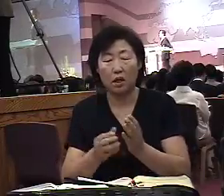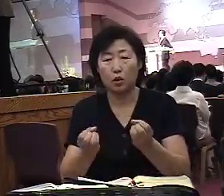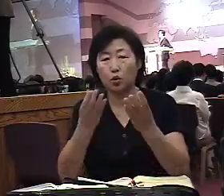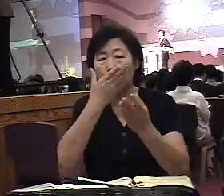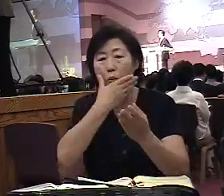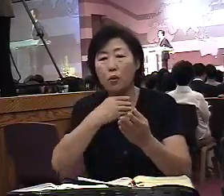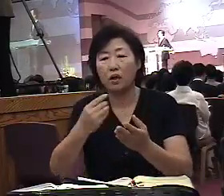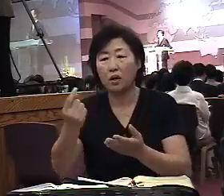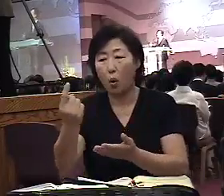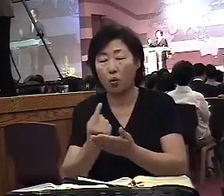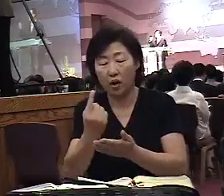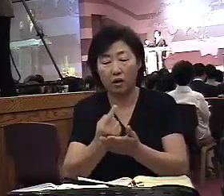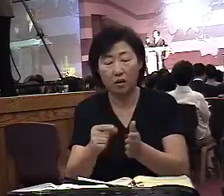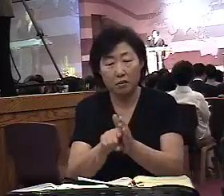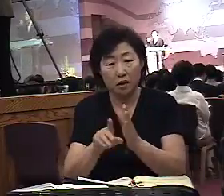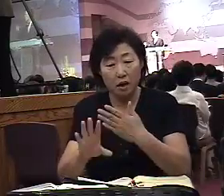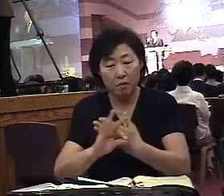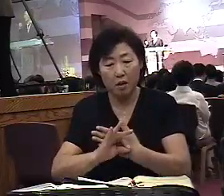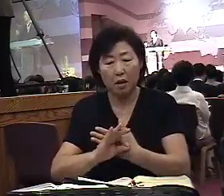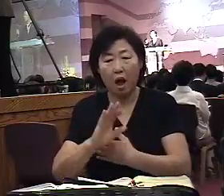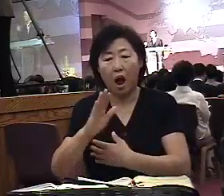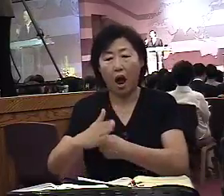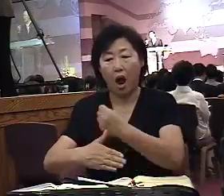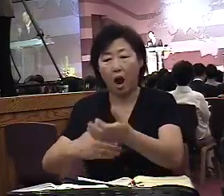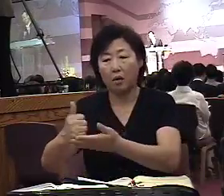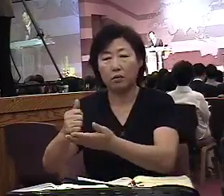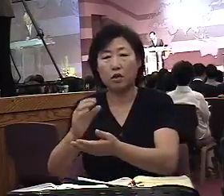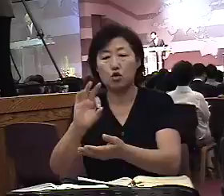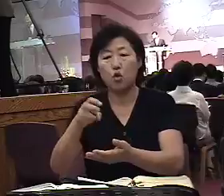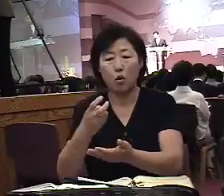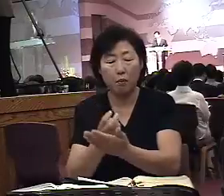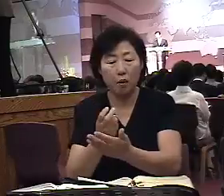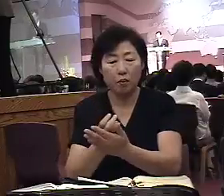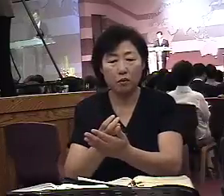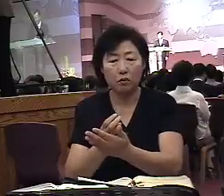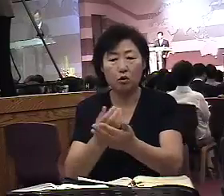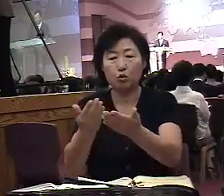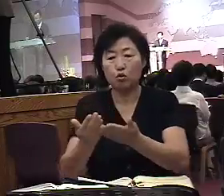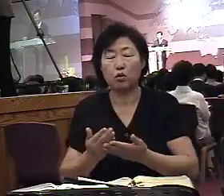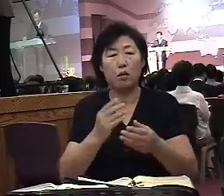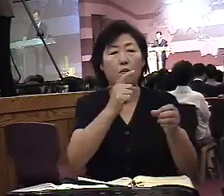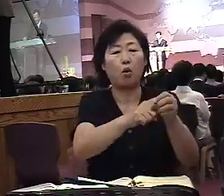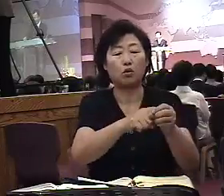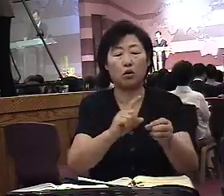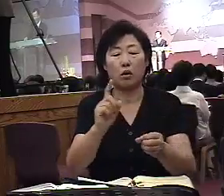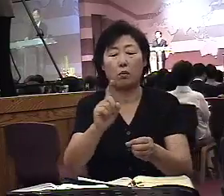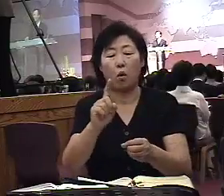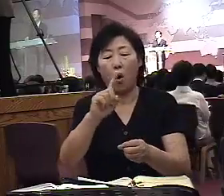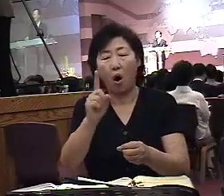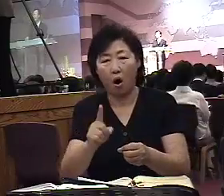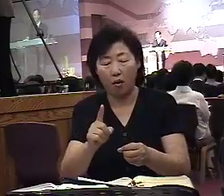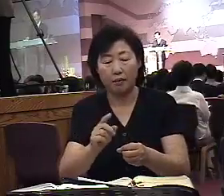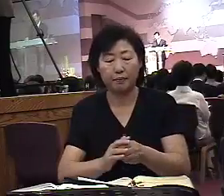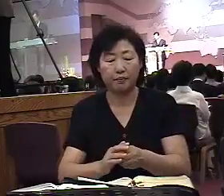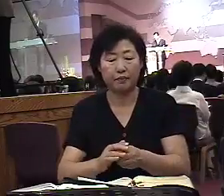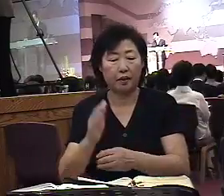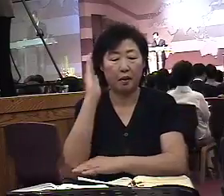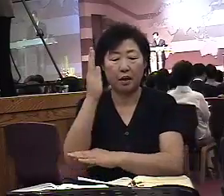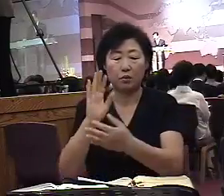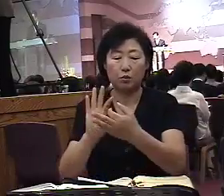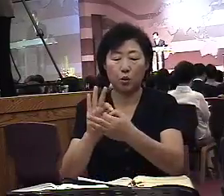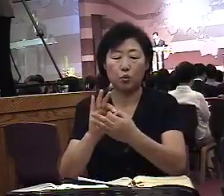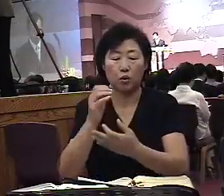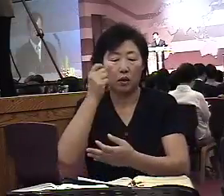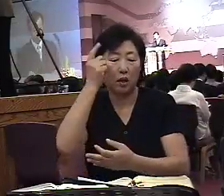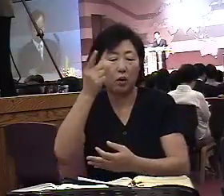것을 믿는다면 하나님께서 율법을 우리에게 주신 목적이 무엇인가? 그것을 오늘 말씀을 통해 우리가 깨닫고